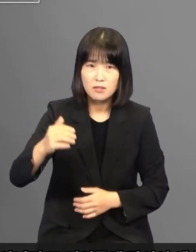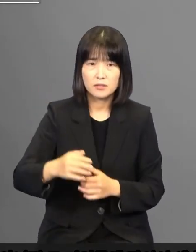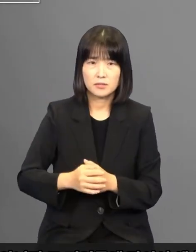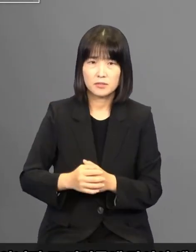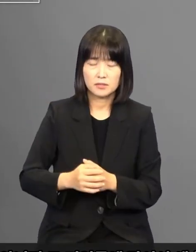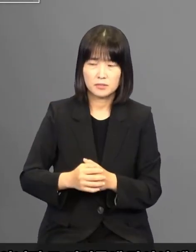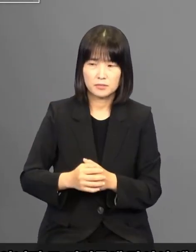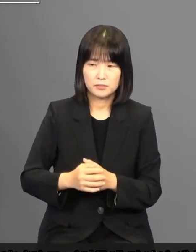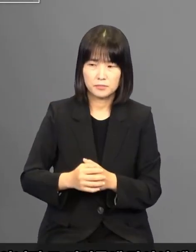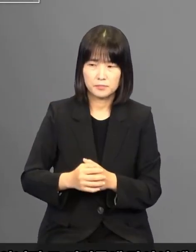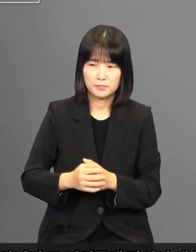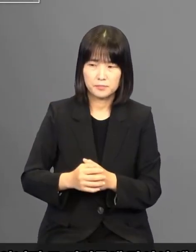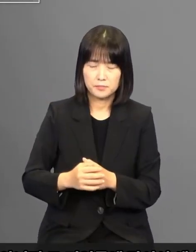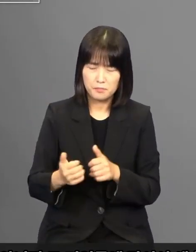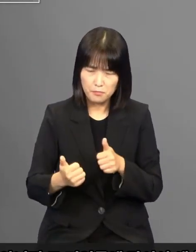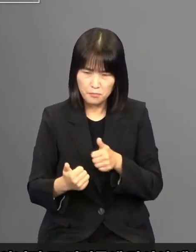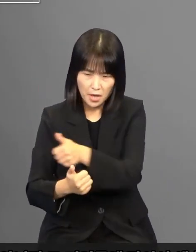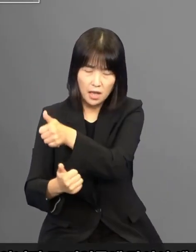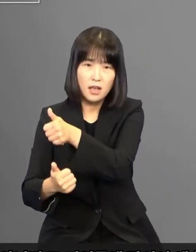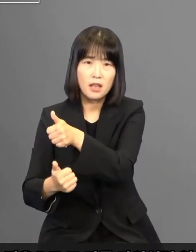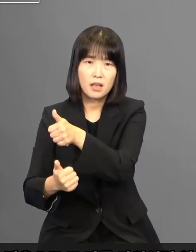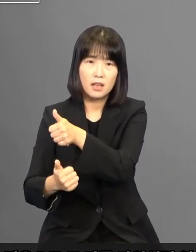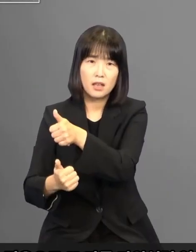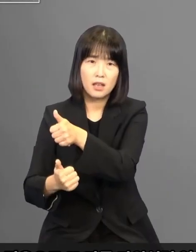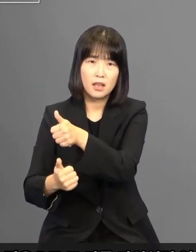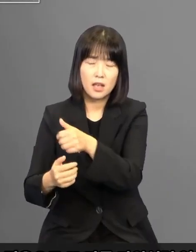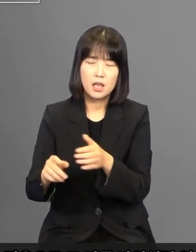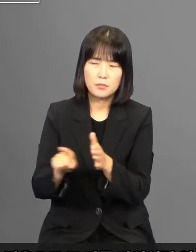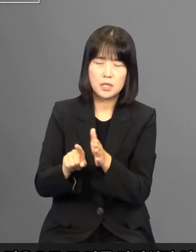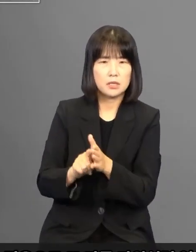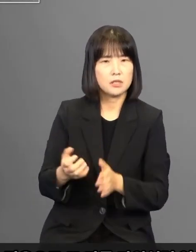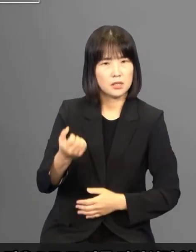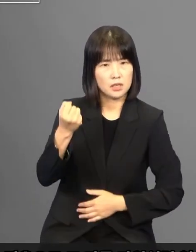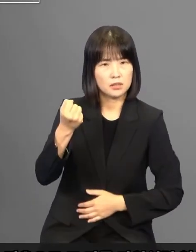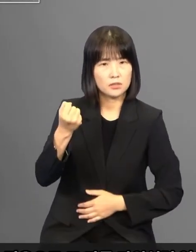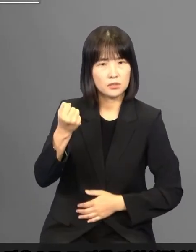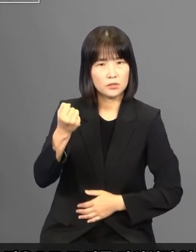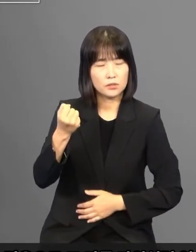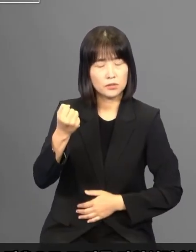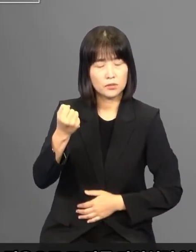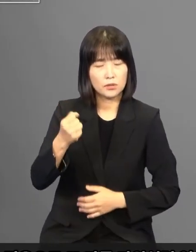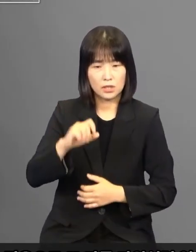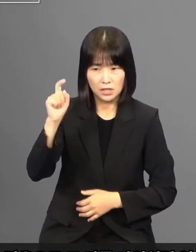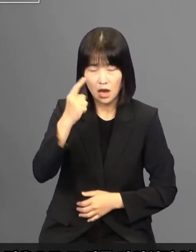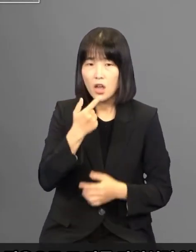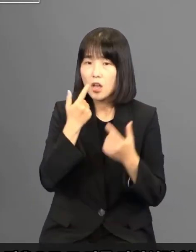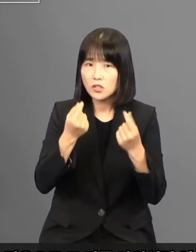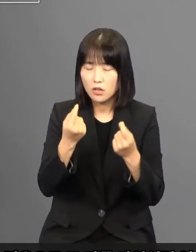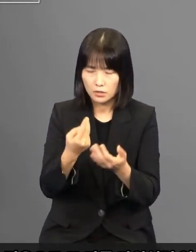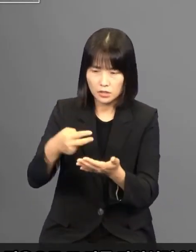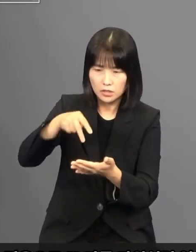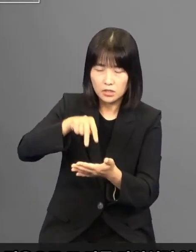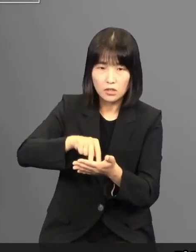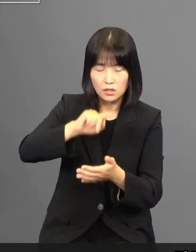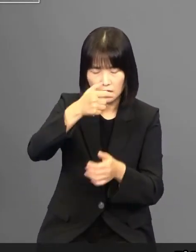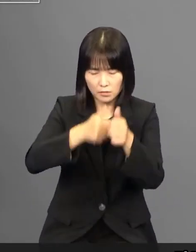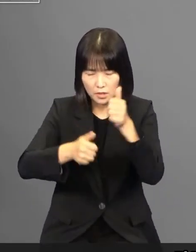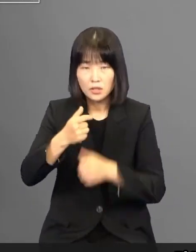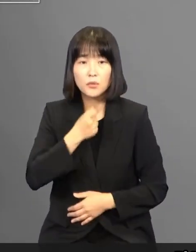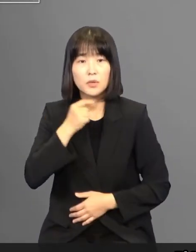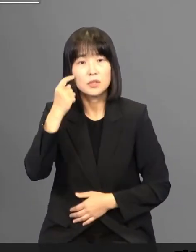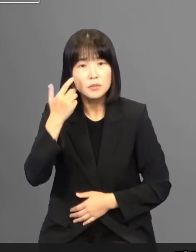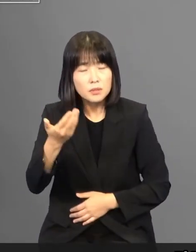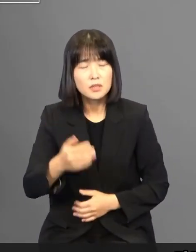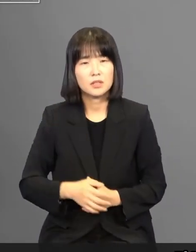세속주의에 맞서서, 물질 만능주의에 맞서서 믿음으로 또 다른 다윗처럼 일어서는 다음 세대가 되기를 원하십니까?